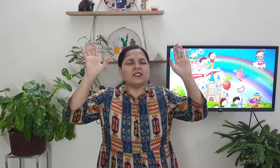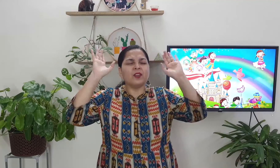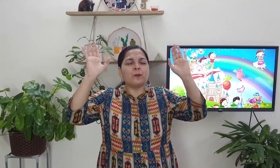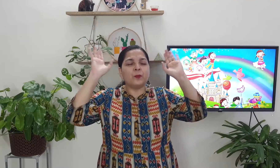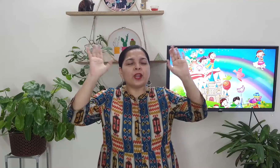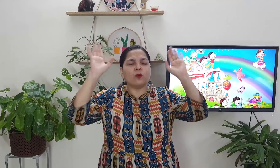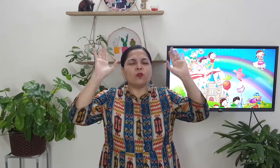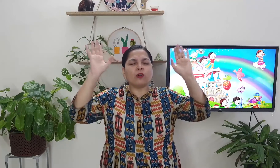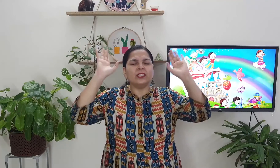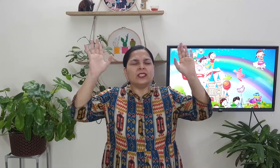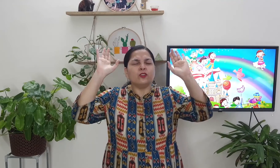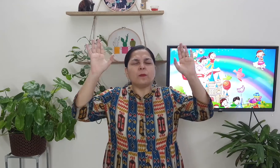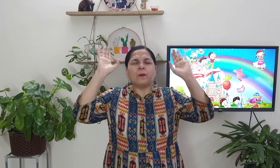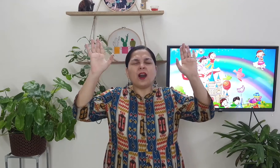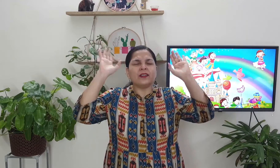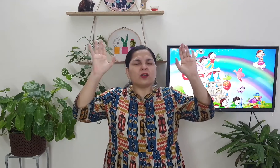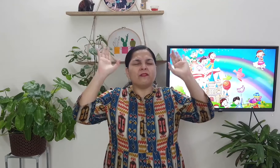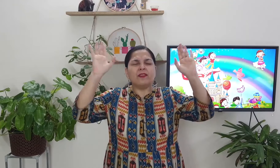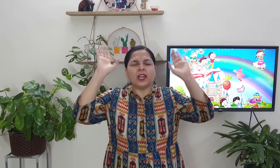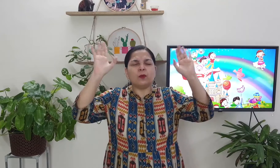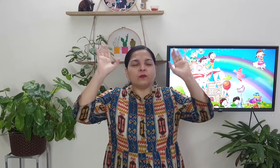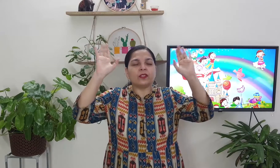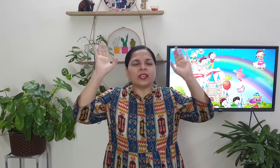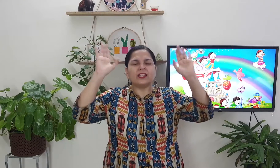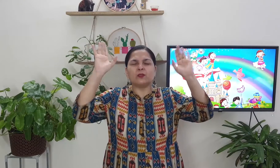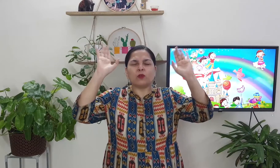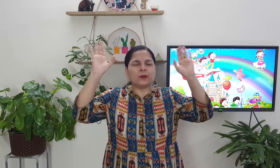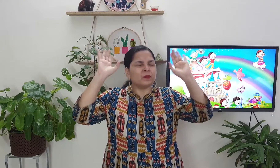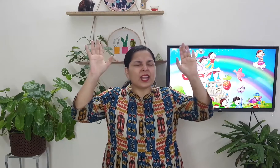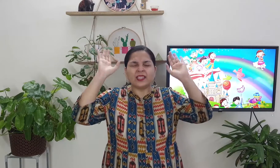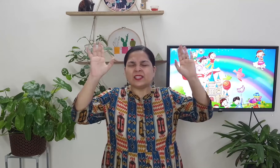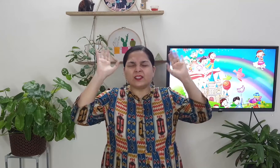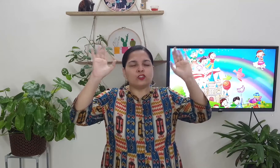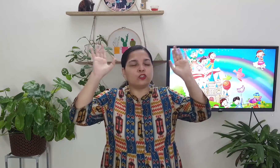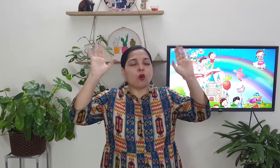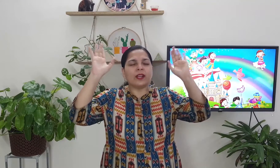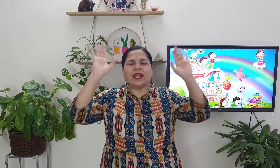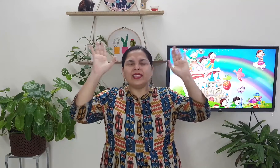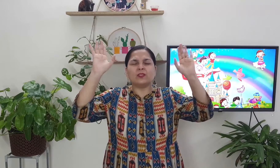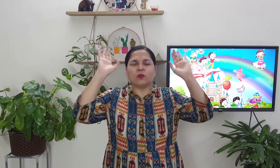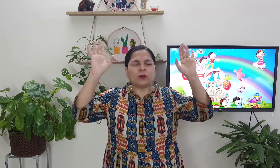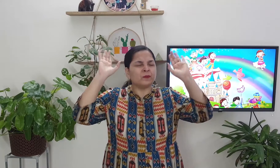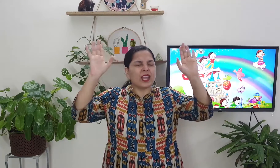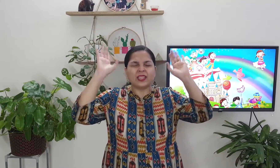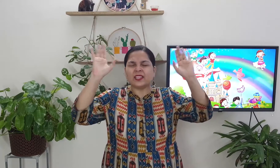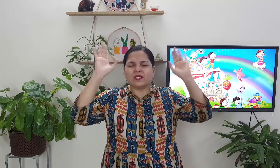ஆண்டவரே, நாங்கள் ஜெபிக்கும் போது உங்கள் வல்லமை செயல்படுகிறது. ஆம் ஆண்டவரே, உடல் நலம் மீண்டும் வருகிறது,